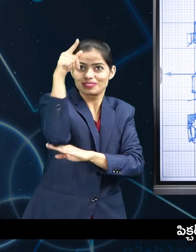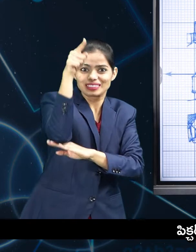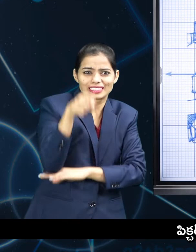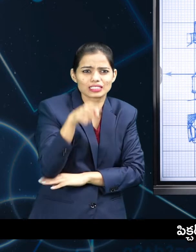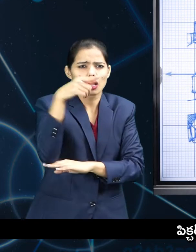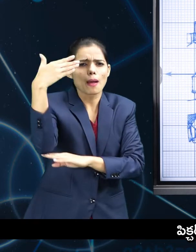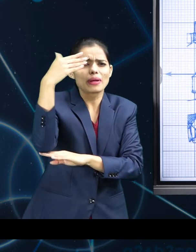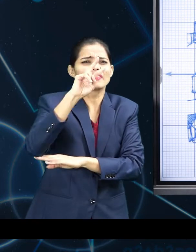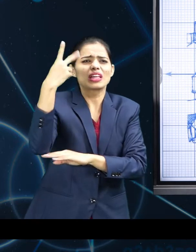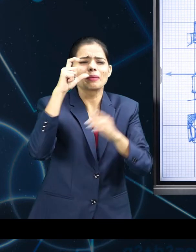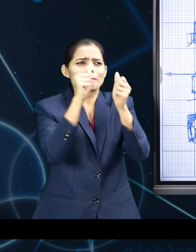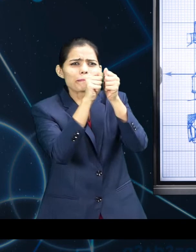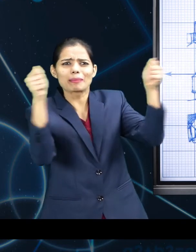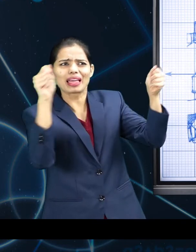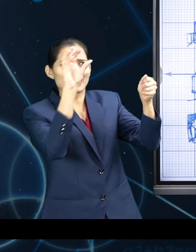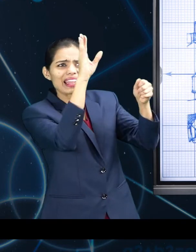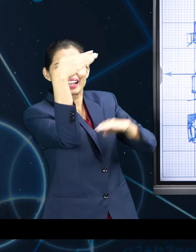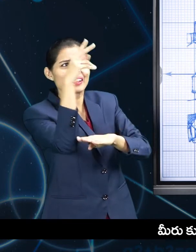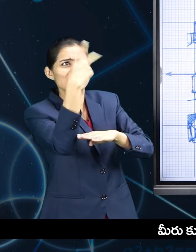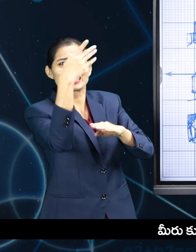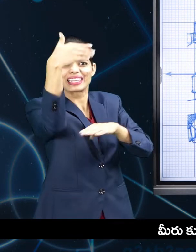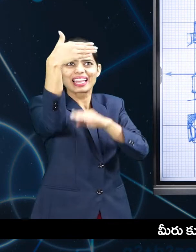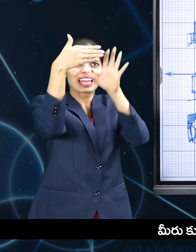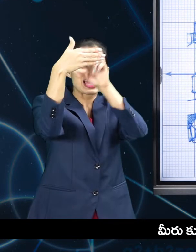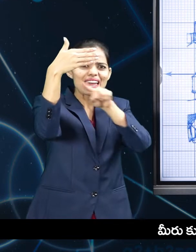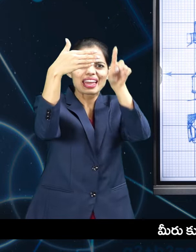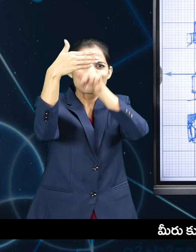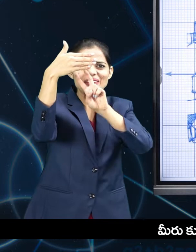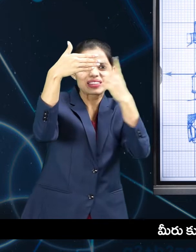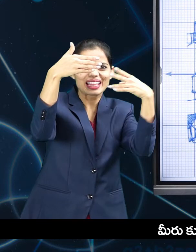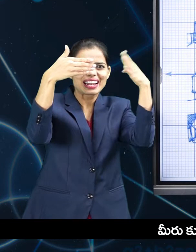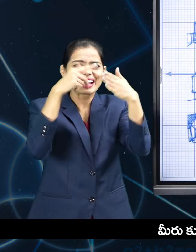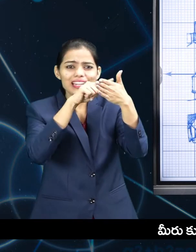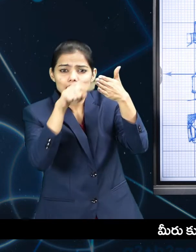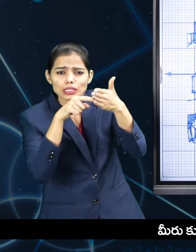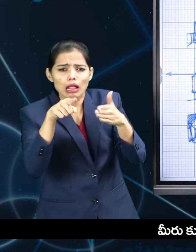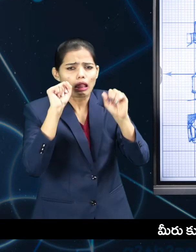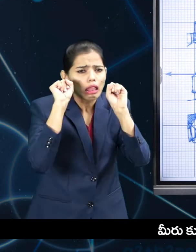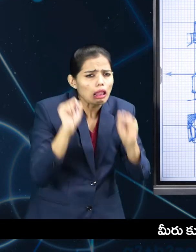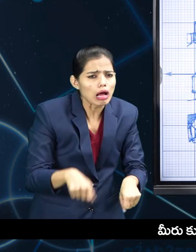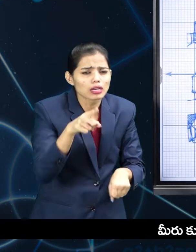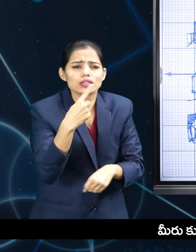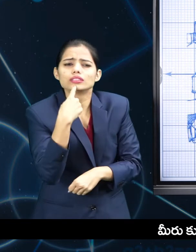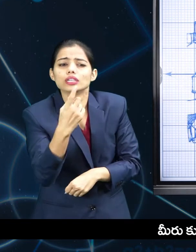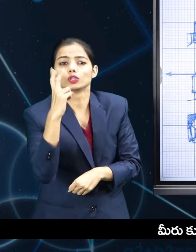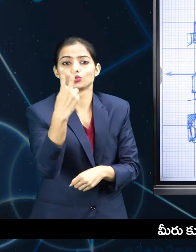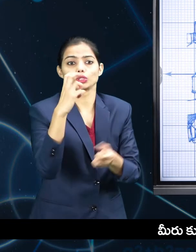వెడల్పును మీ స్నేహితుడికి చెబితే, మీరు కుడివైపు 2 సెంటీమీటర్లు, పైన 3